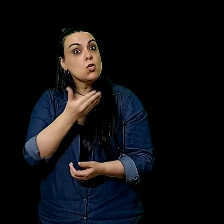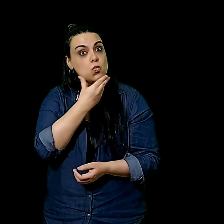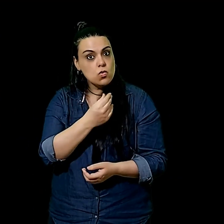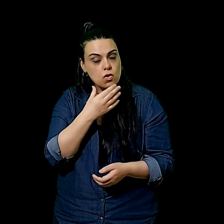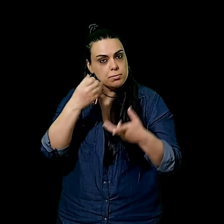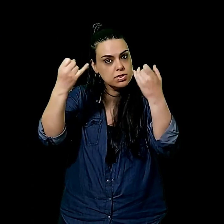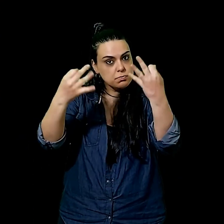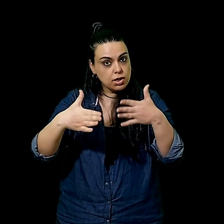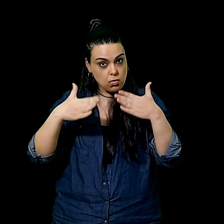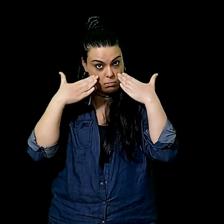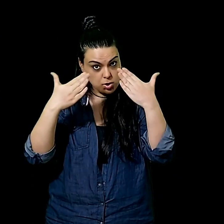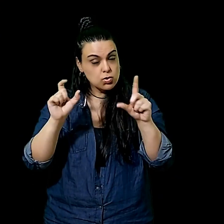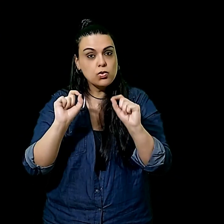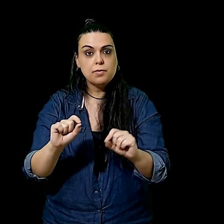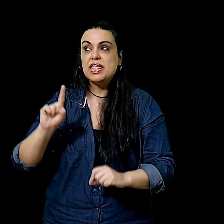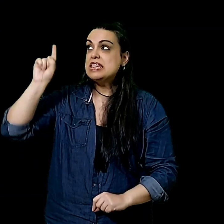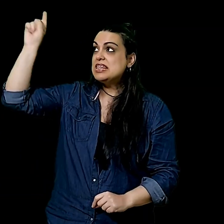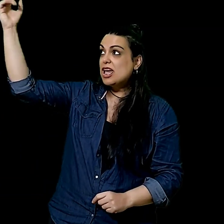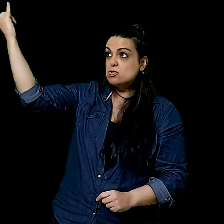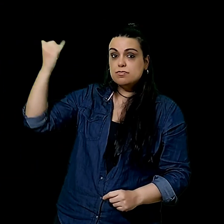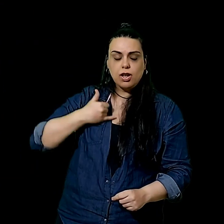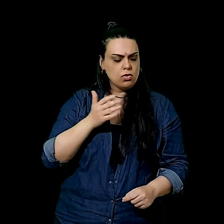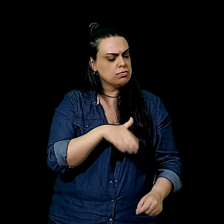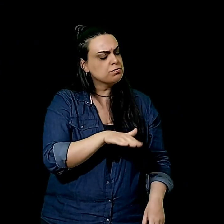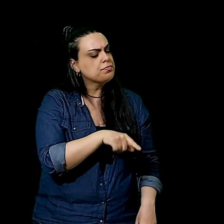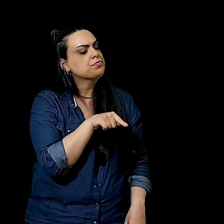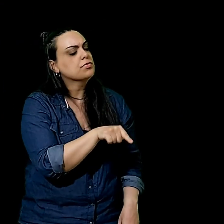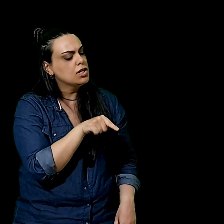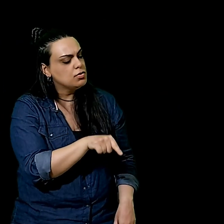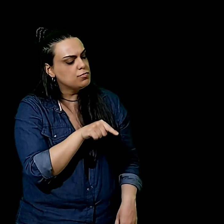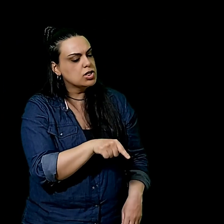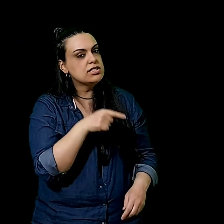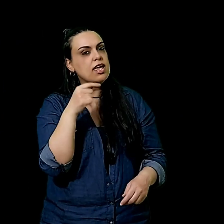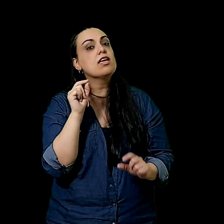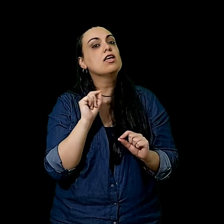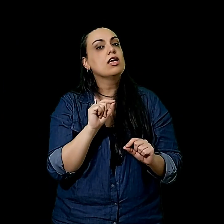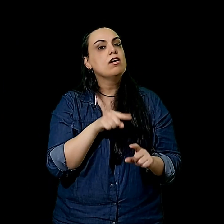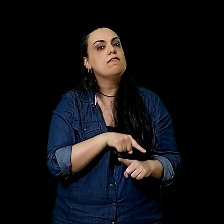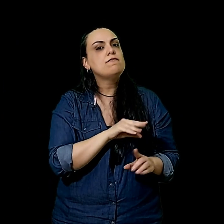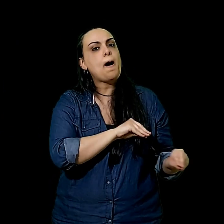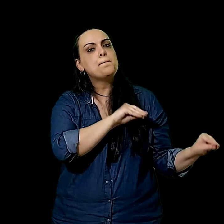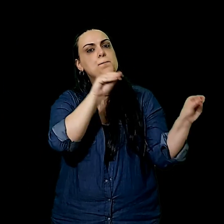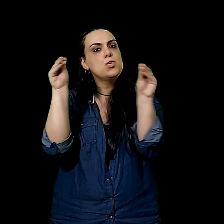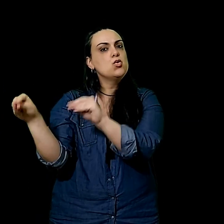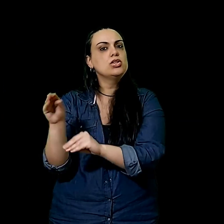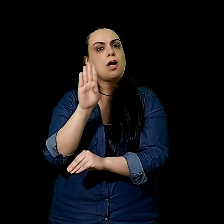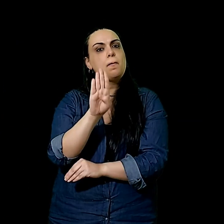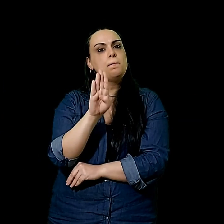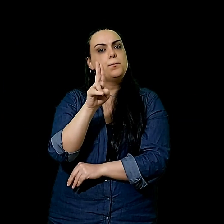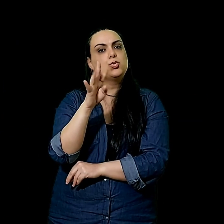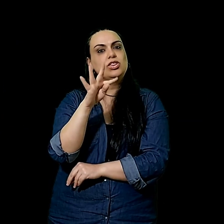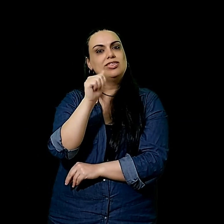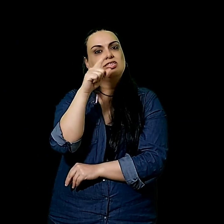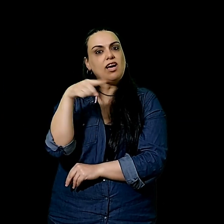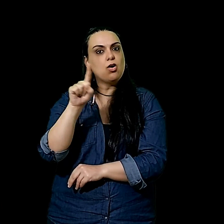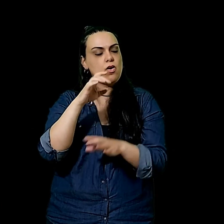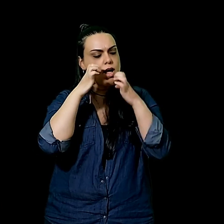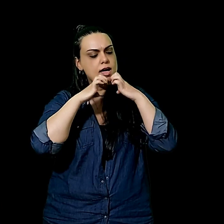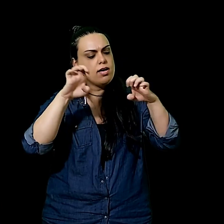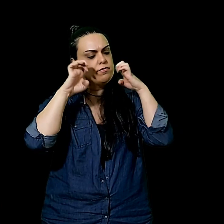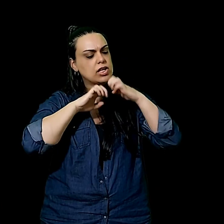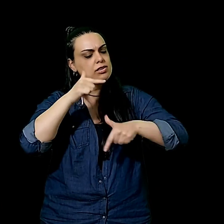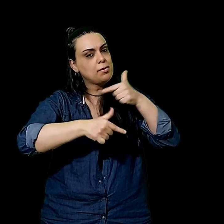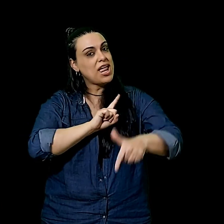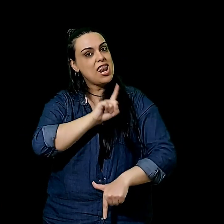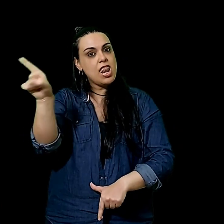ele disse que o Senhor disse para ele: filho, faça uma obra no Butão. É um